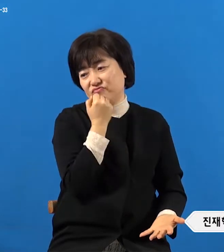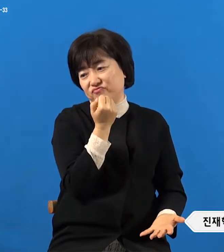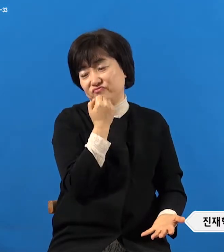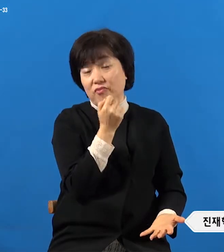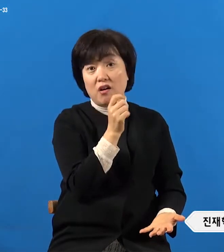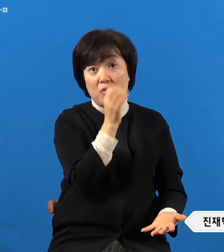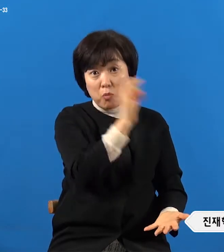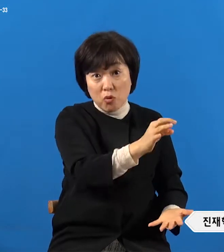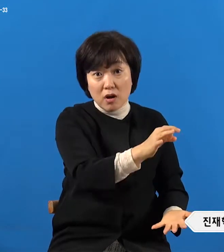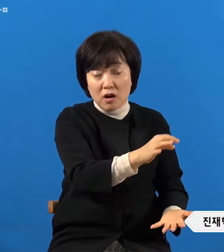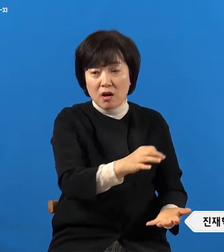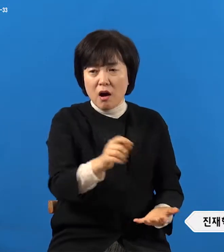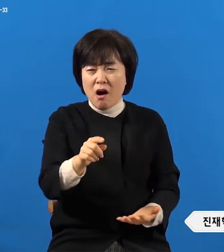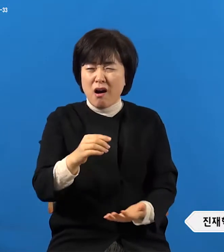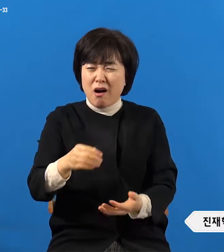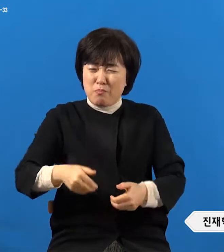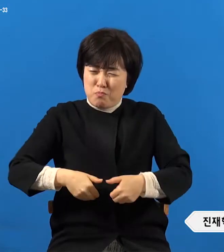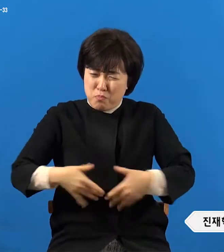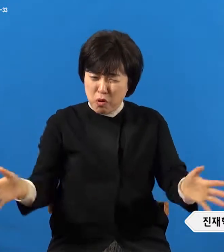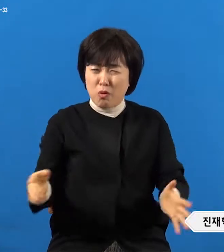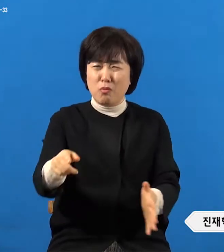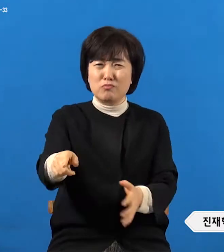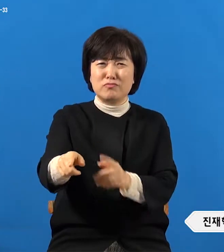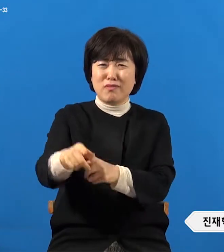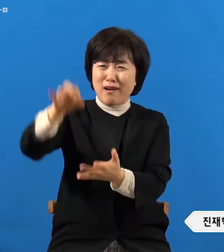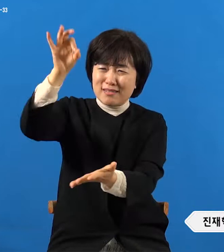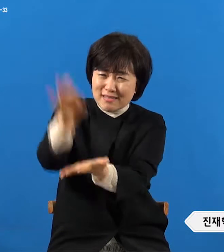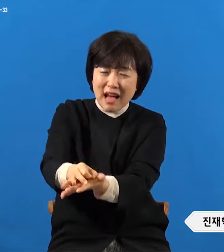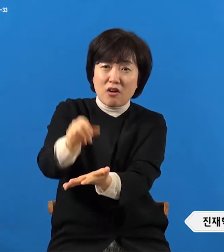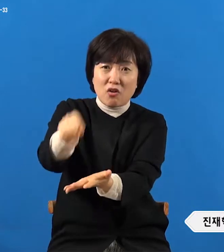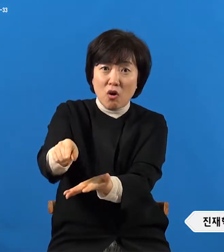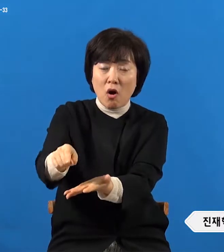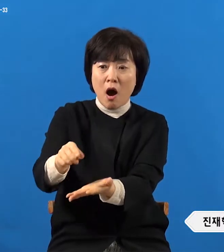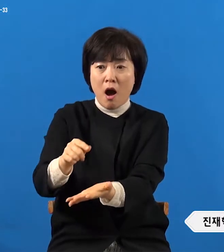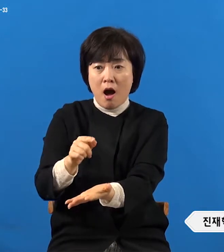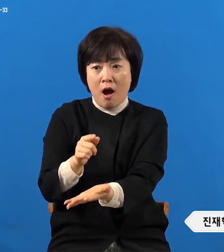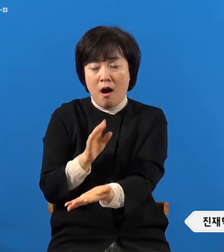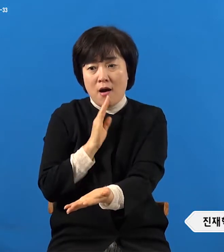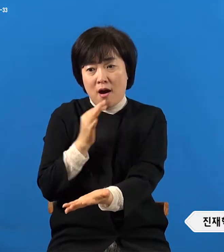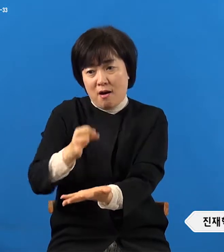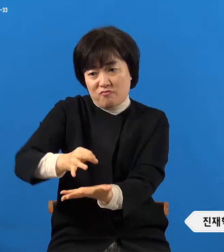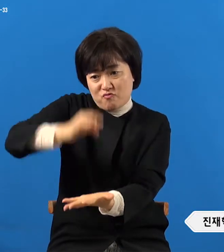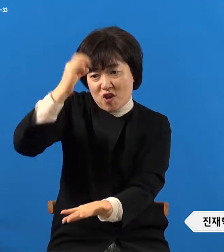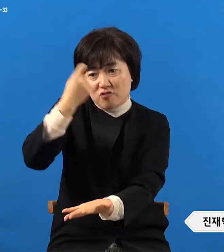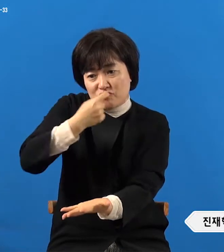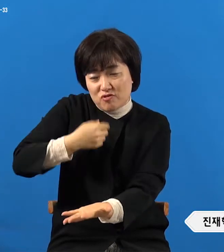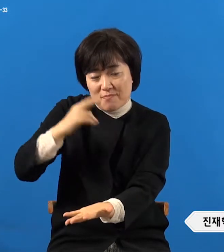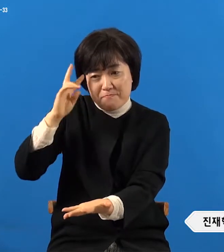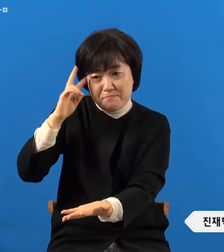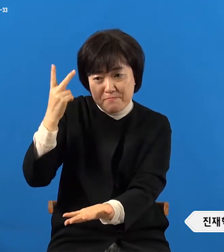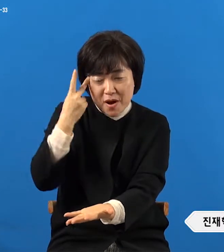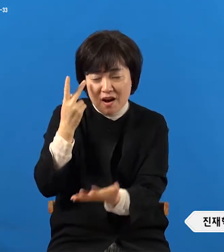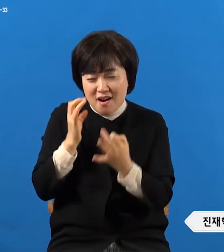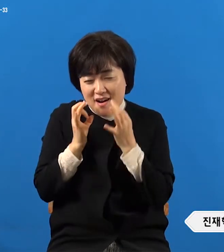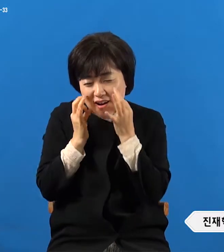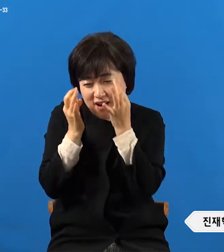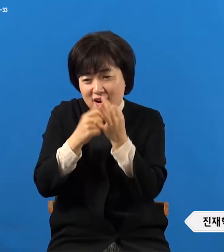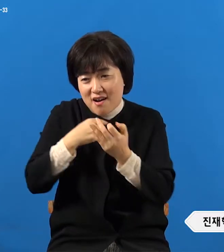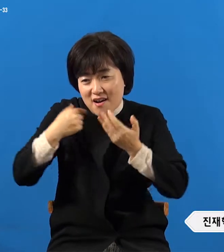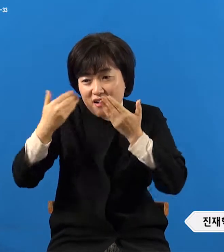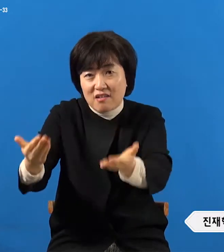정말 쓸데없는 것들을 많은 시간과 노력을 들이고 그것을 향해서 희생하고 있다고